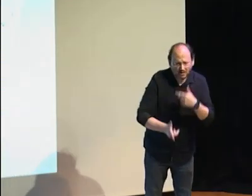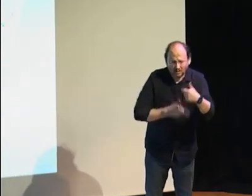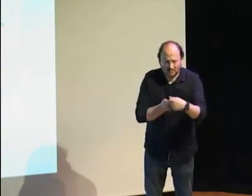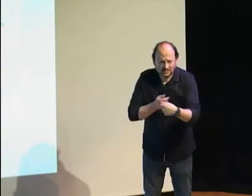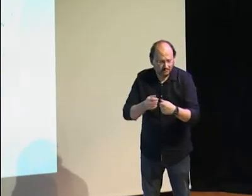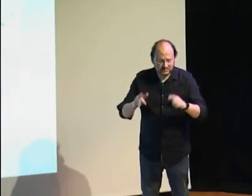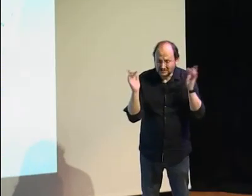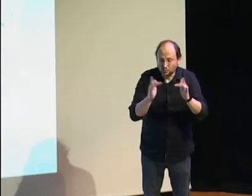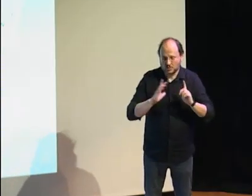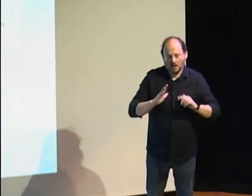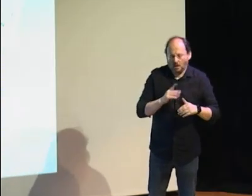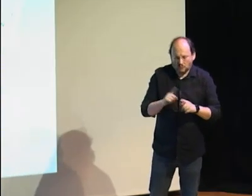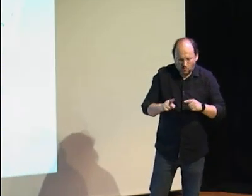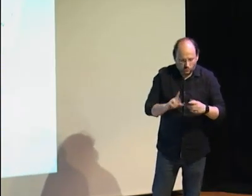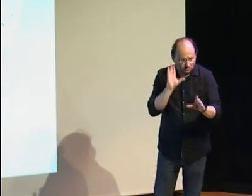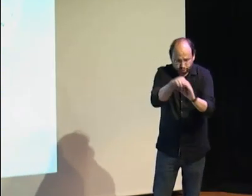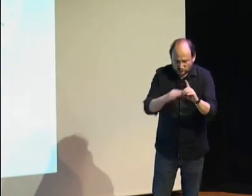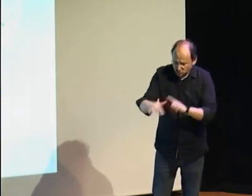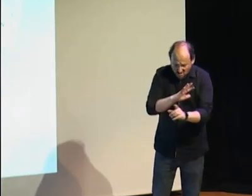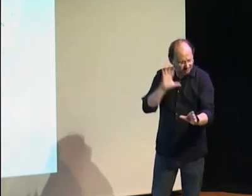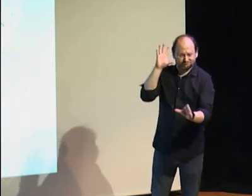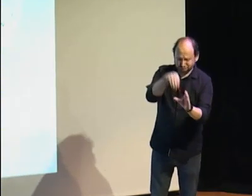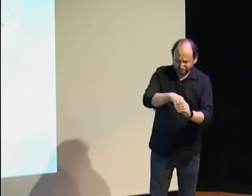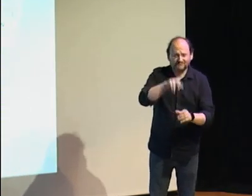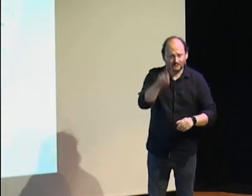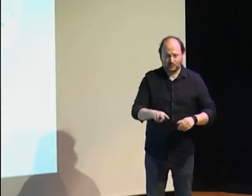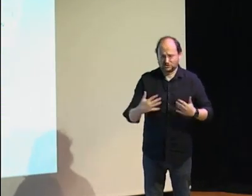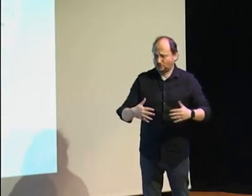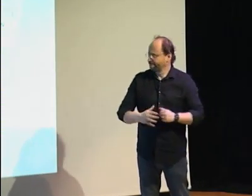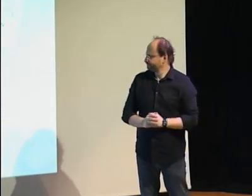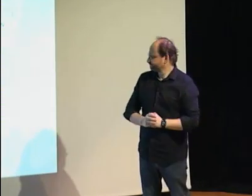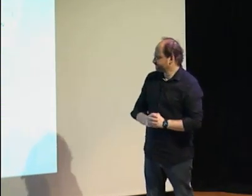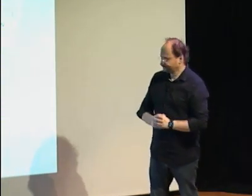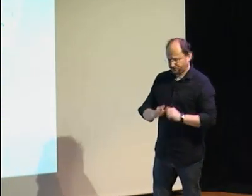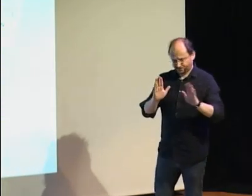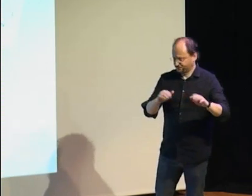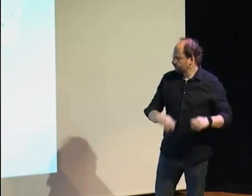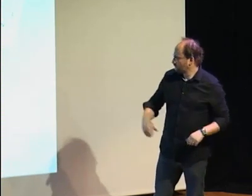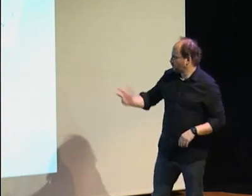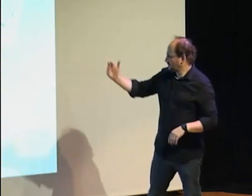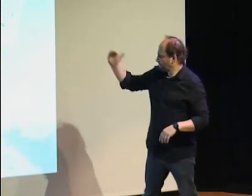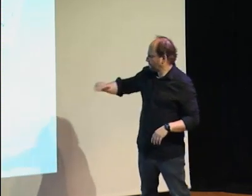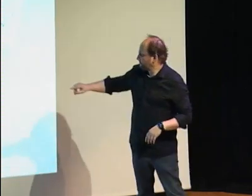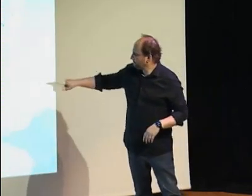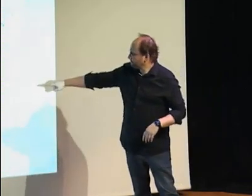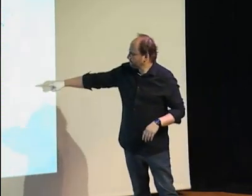Effectivement, ils avaient un parcours dans lequel ils se débrouillaient, ils s'adaptaient, et ils arrivaient quand même finalement à être intégrés plus